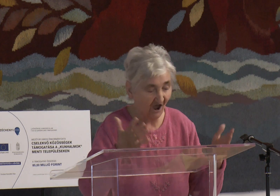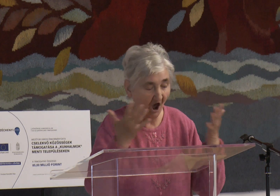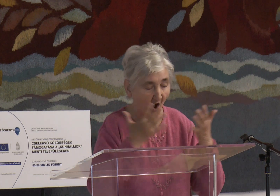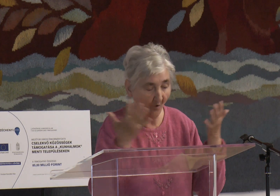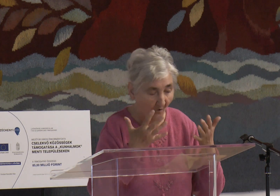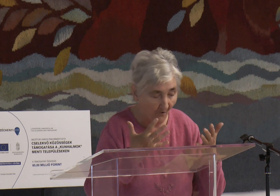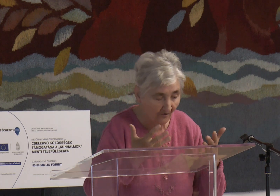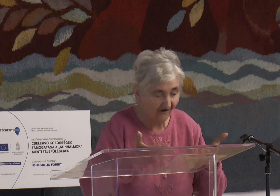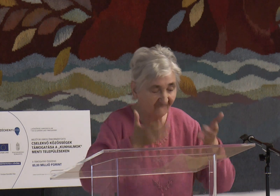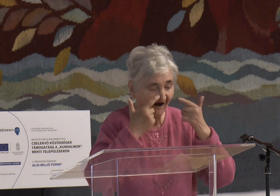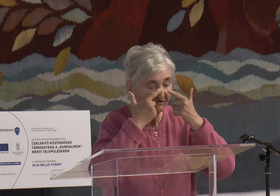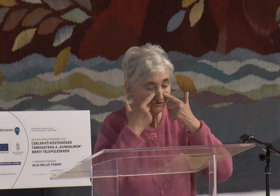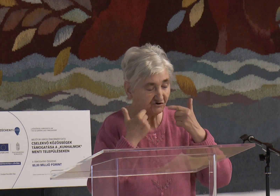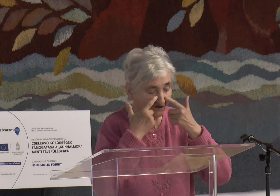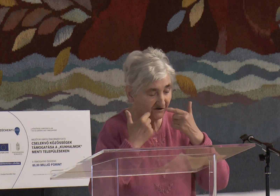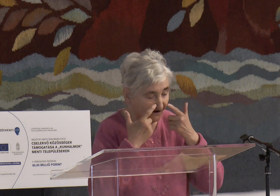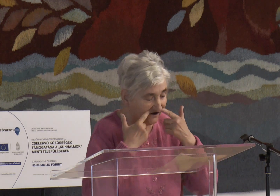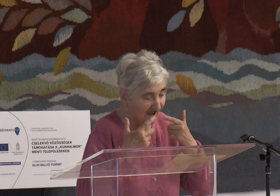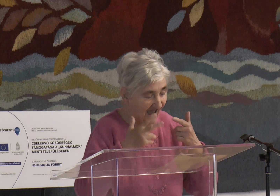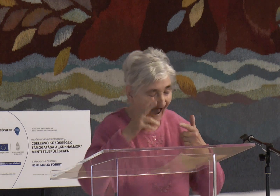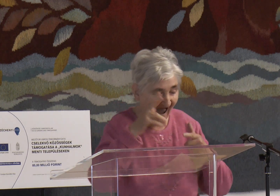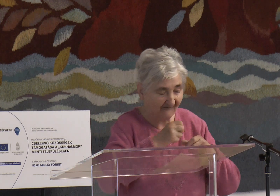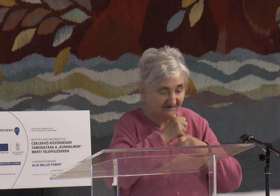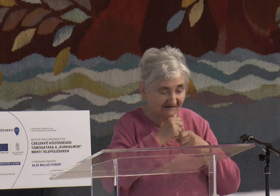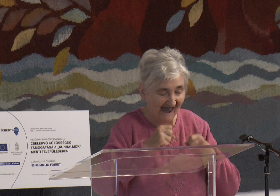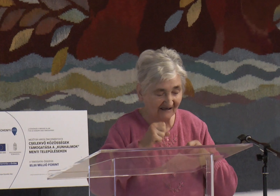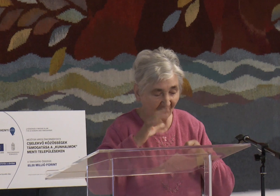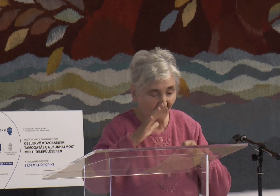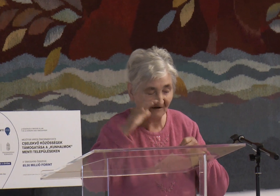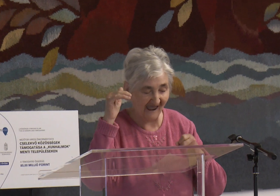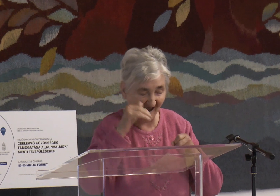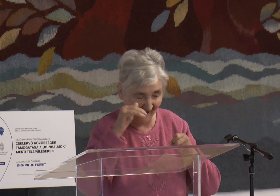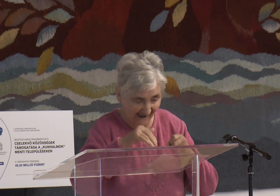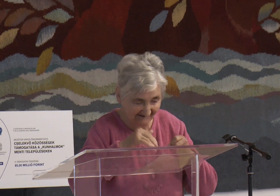Áll még szülőházam, ahol felsírtam,